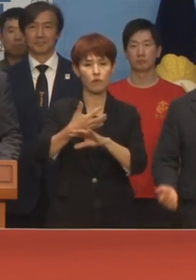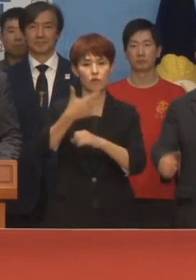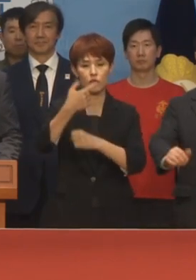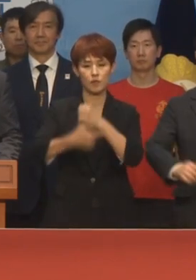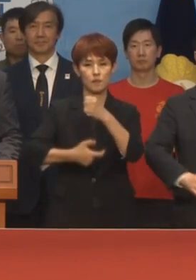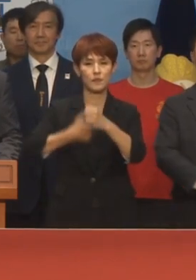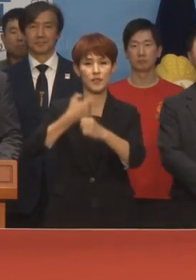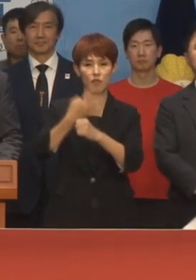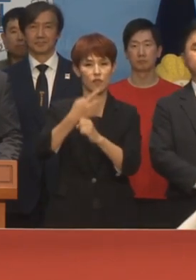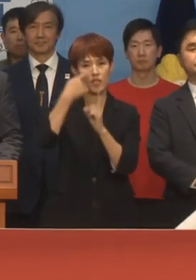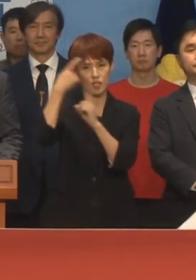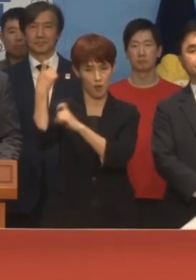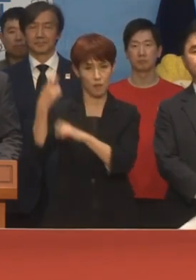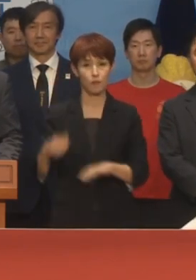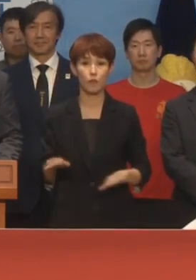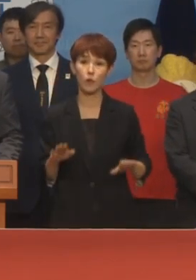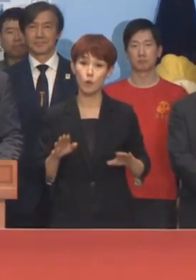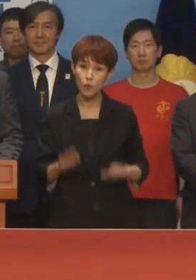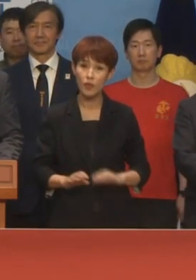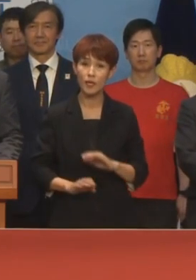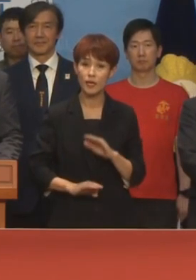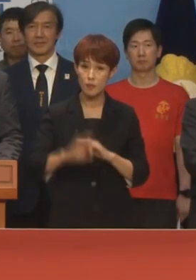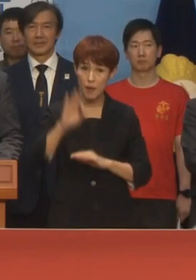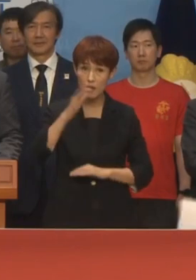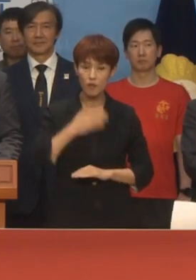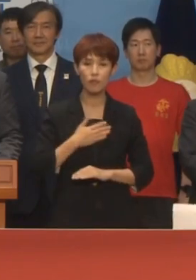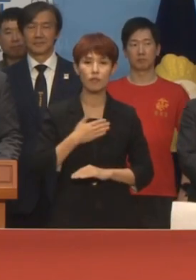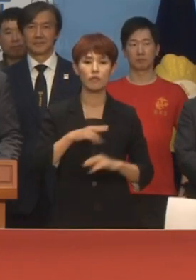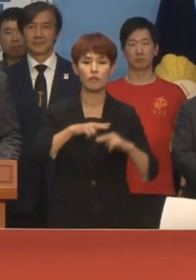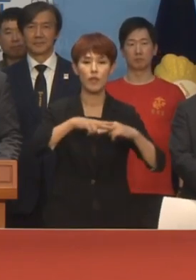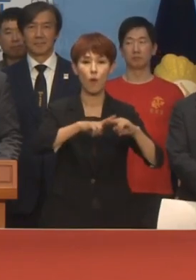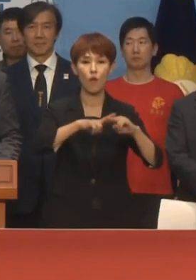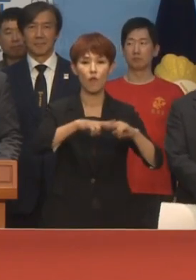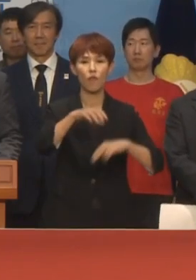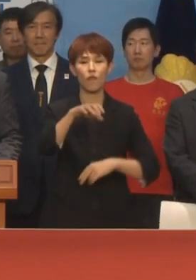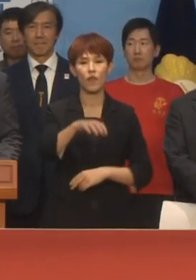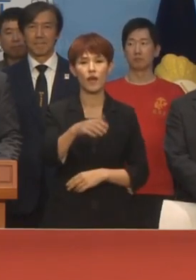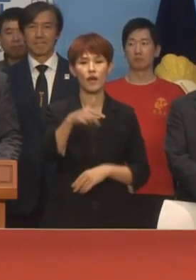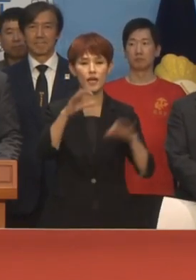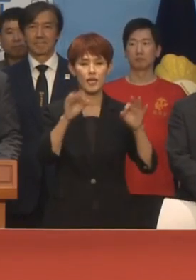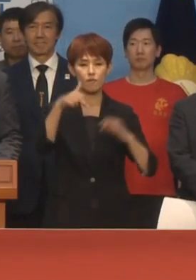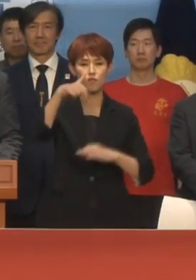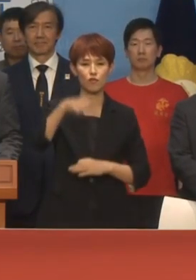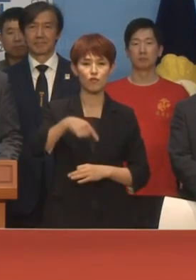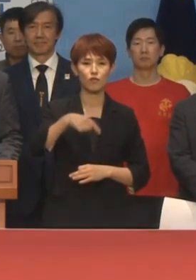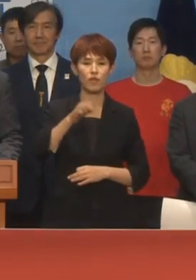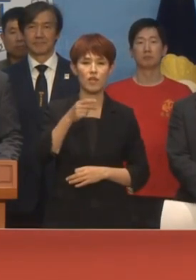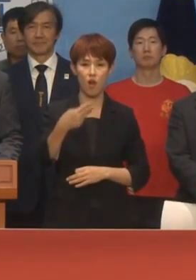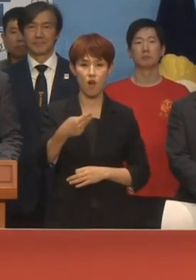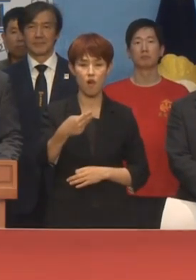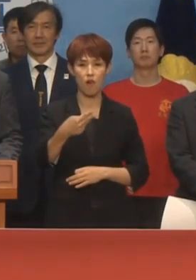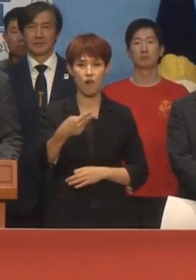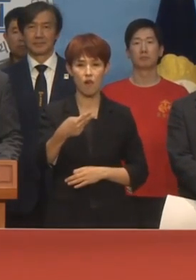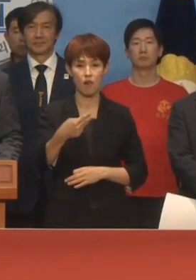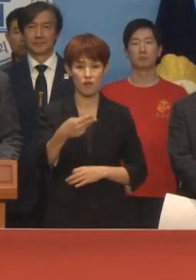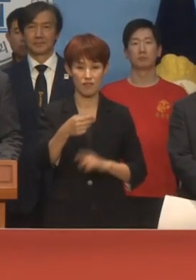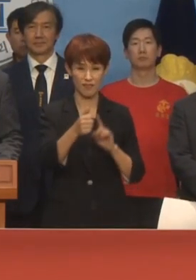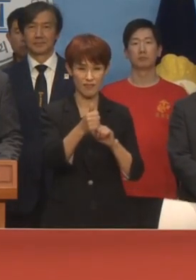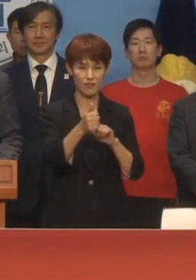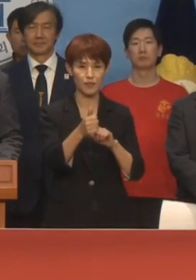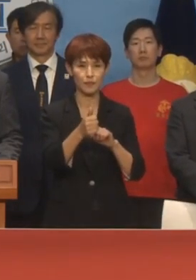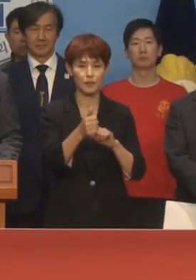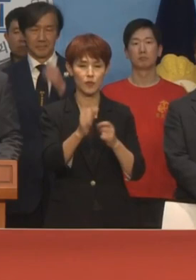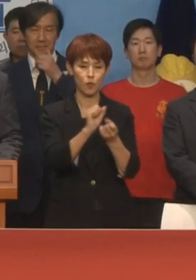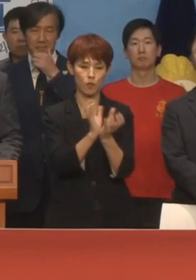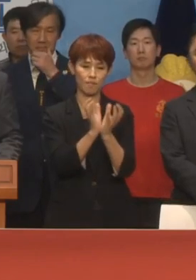64주년입니다. 그래서 저는 오늘 아침에 남원에 있는 김주열 열사 묘역에 가서 헌화를 하고 참배를 하고